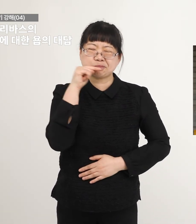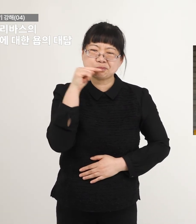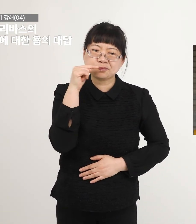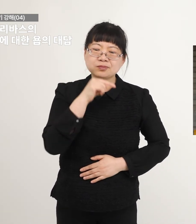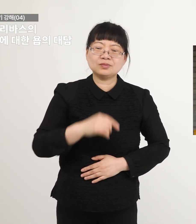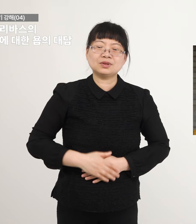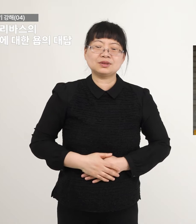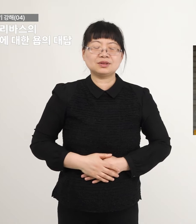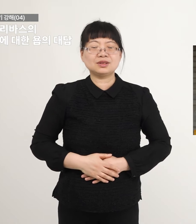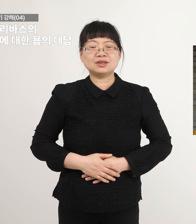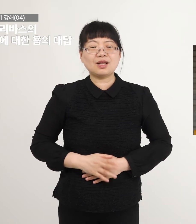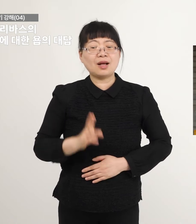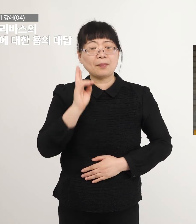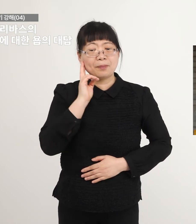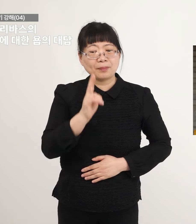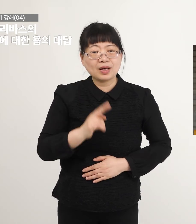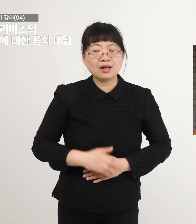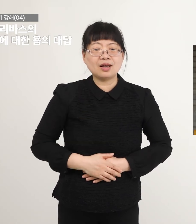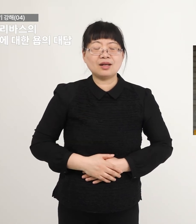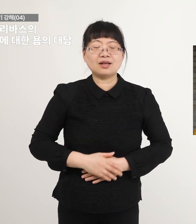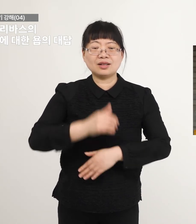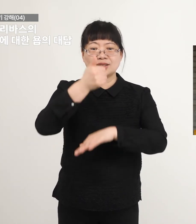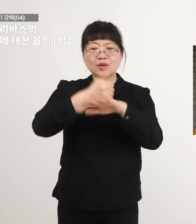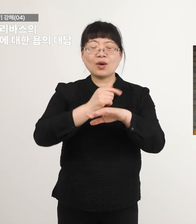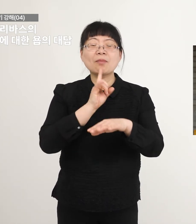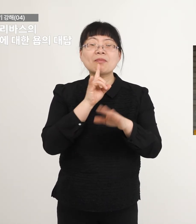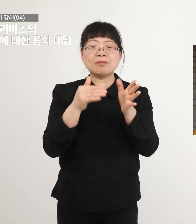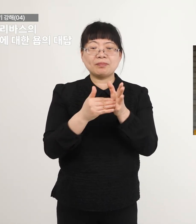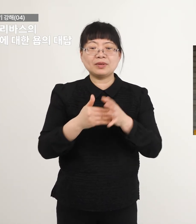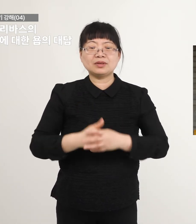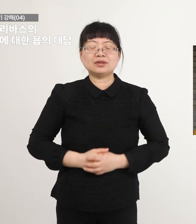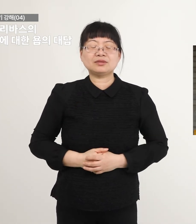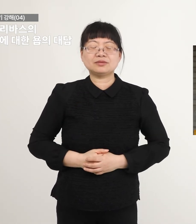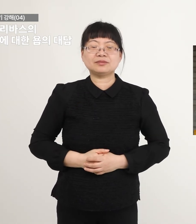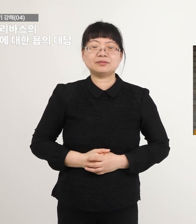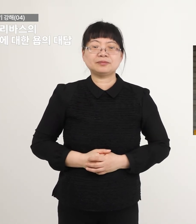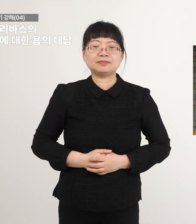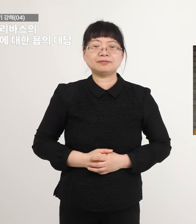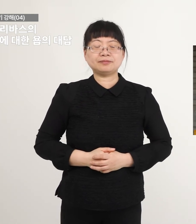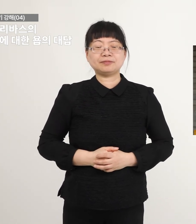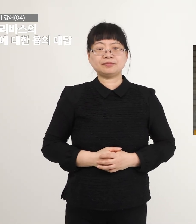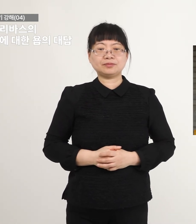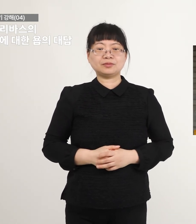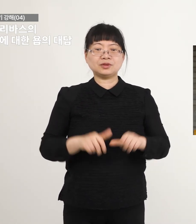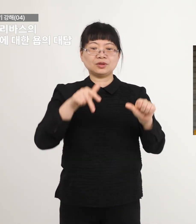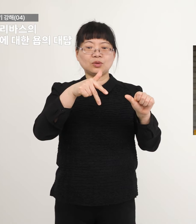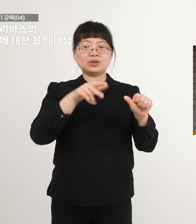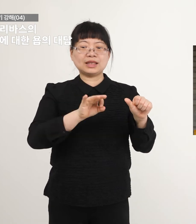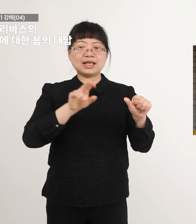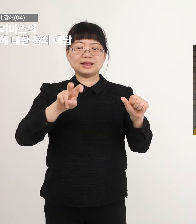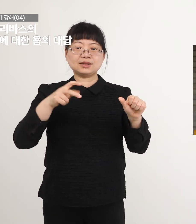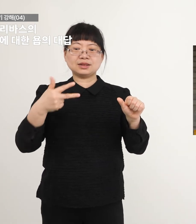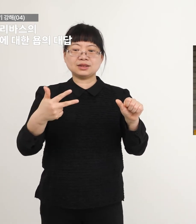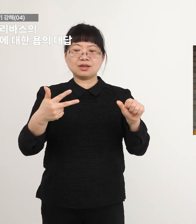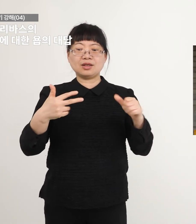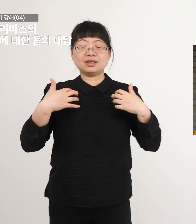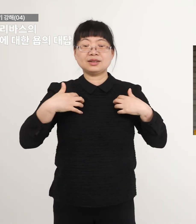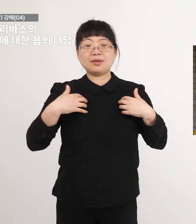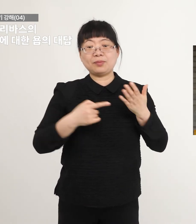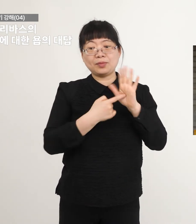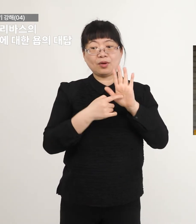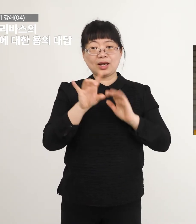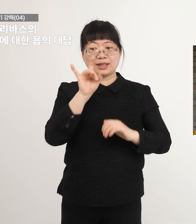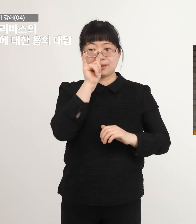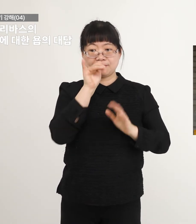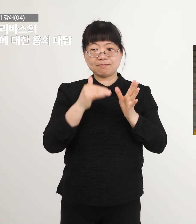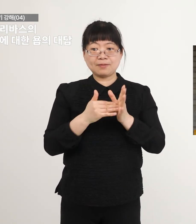냉혹하고 참혹한 결론만 얘기해요. 몇 장을 보시냐면 5장 27절에 재미있는 표현